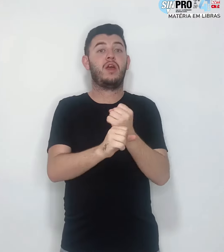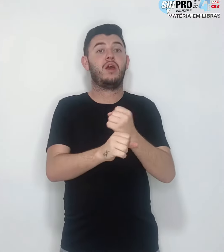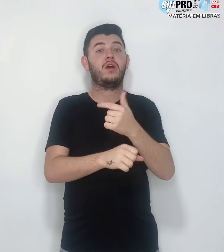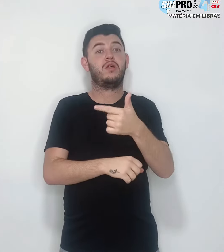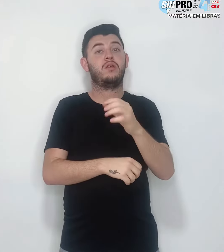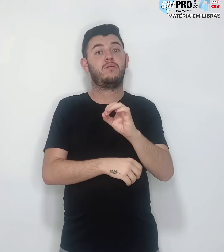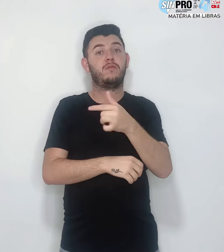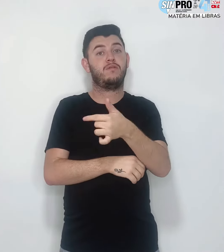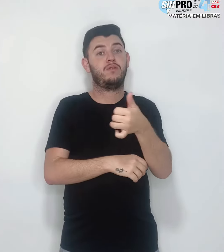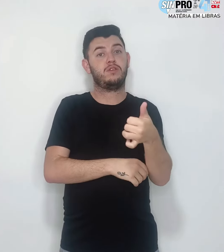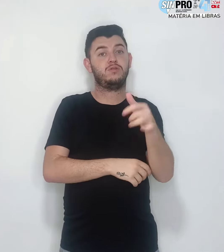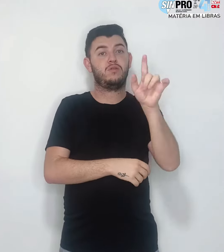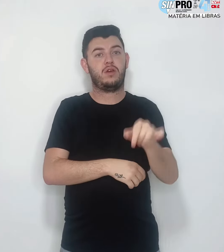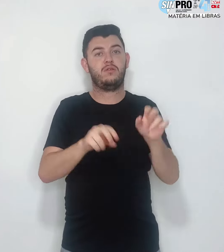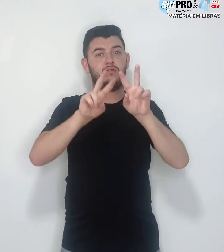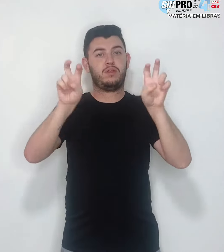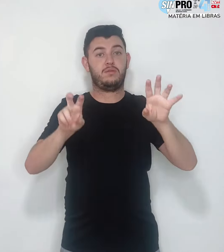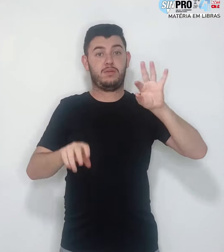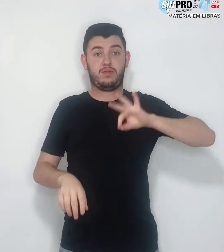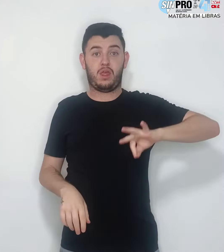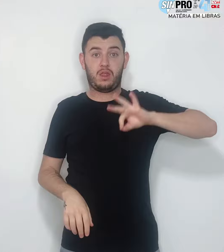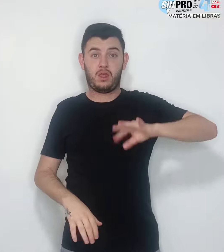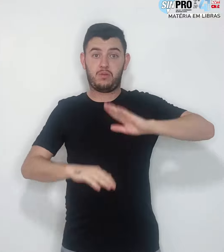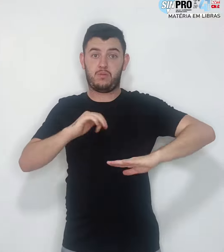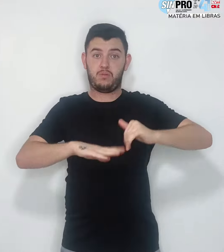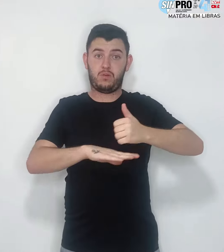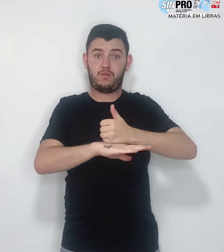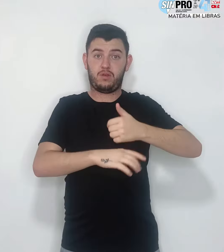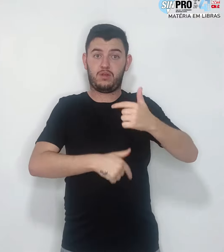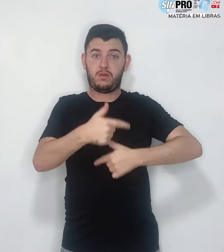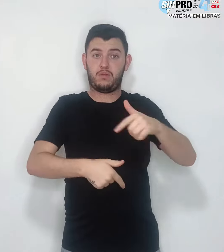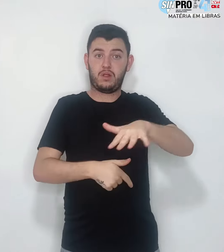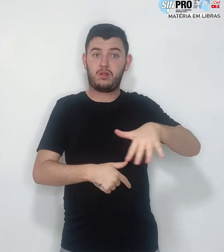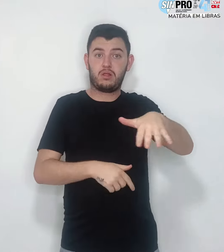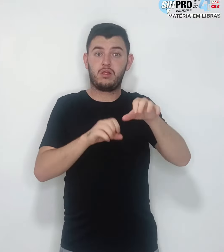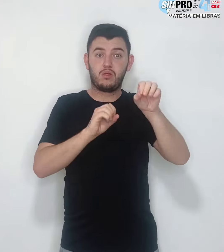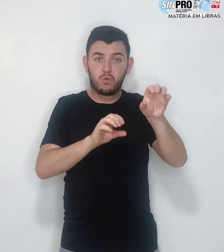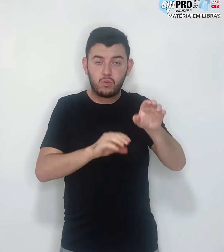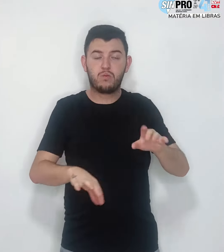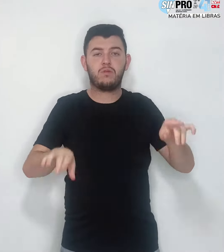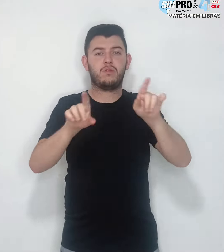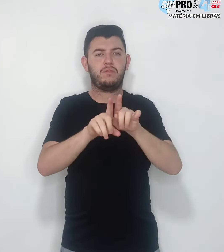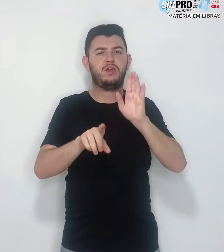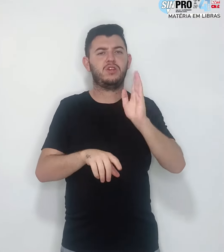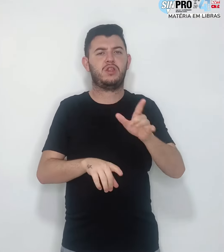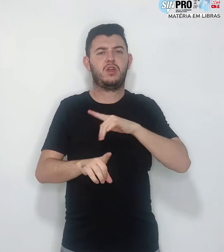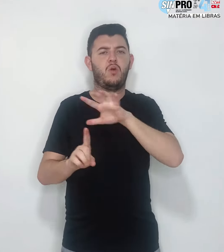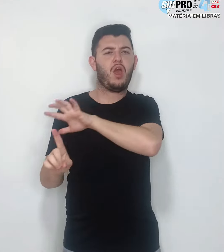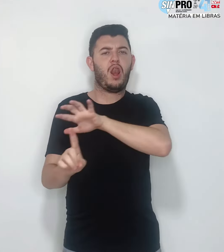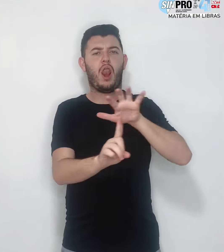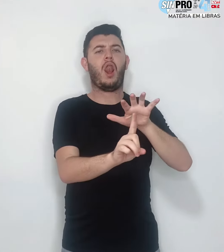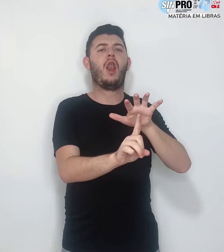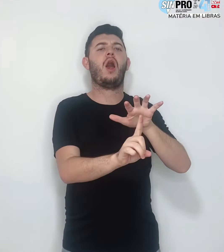2021 é a campanha salarial da categoria. Em uma conjuntura marcada por ataques à